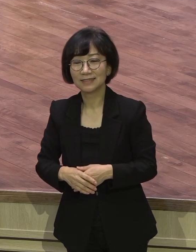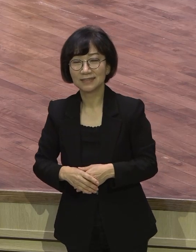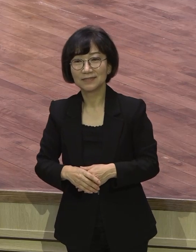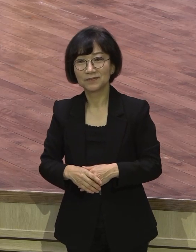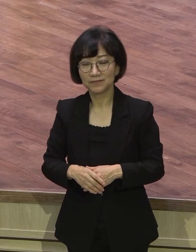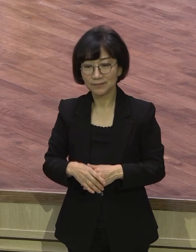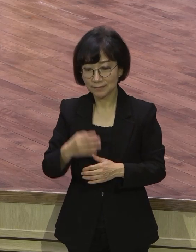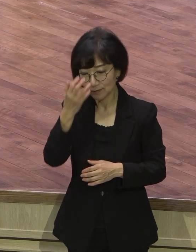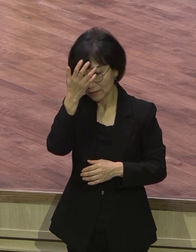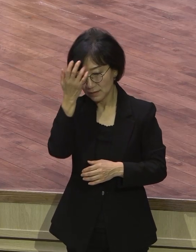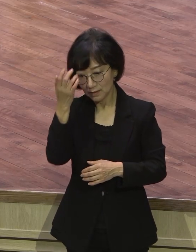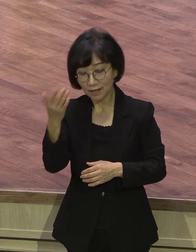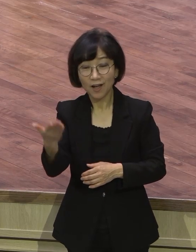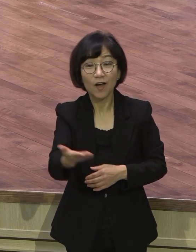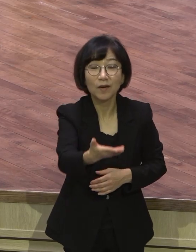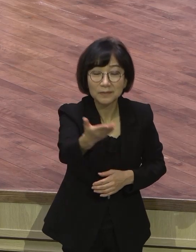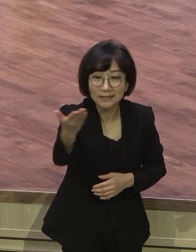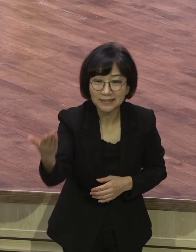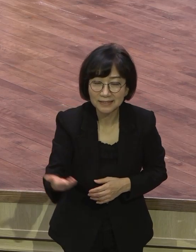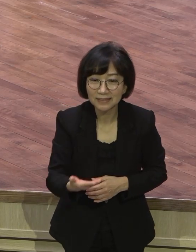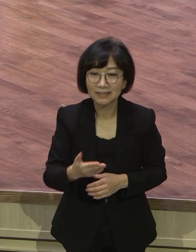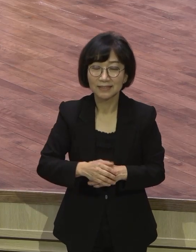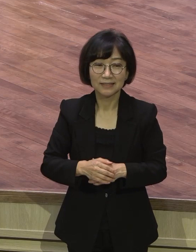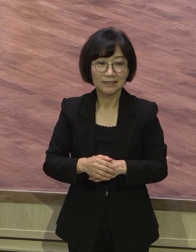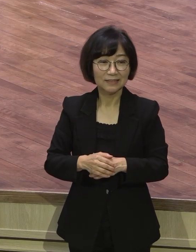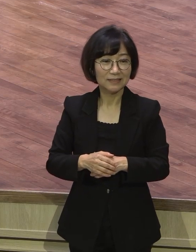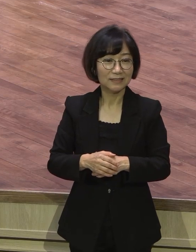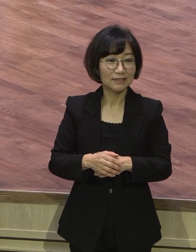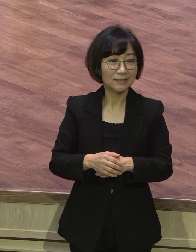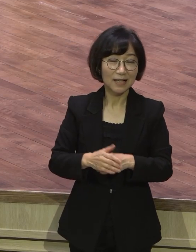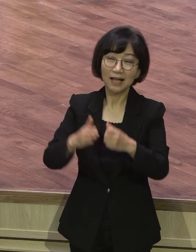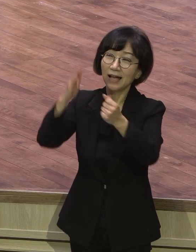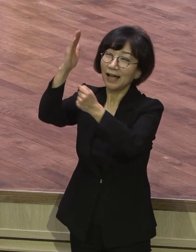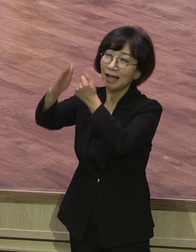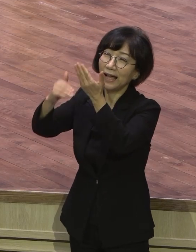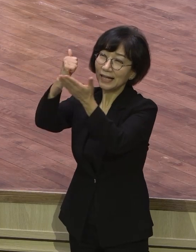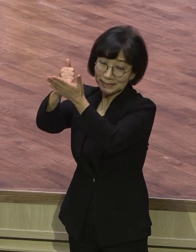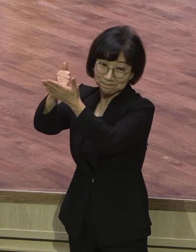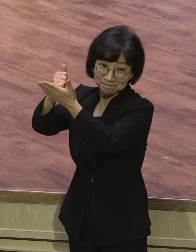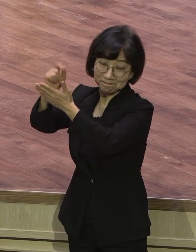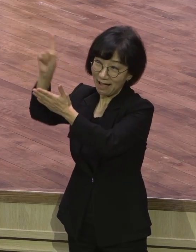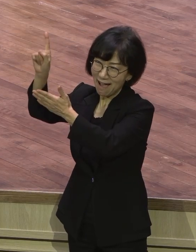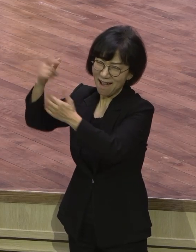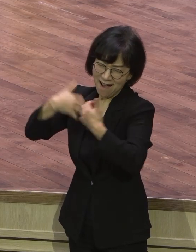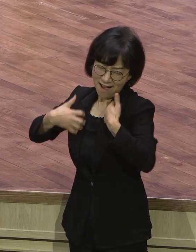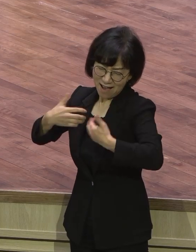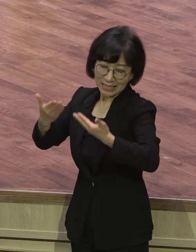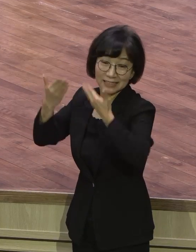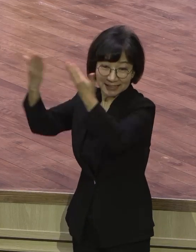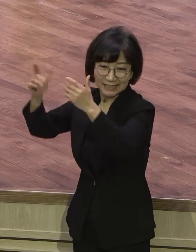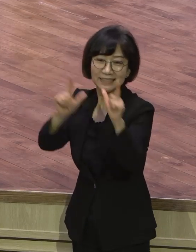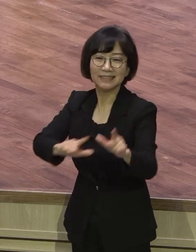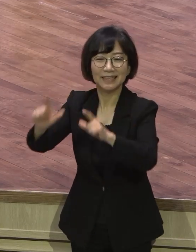영계전의 성도들 하나님만을 기쁘시게 하는 삶을 사시기 바랍니다.